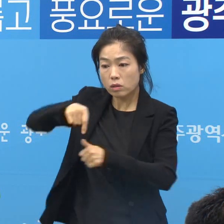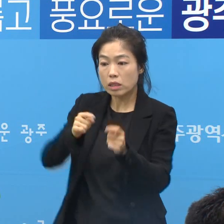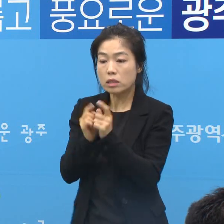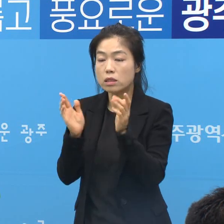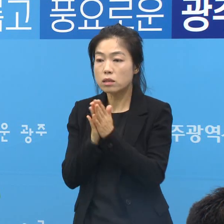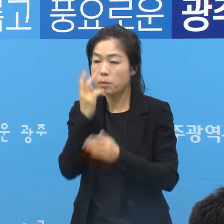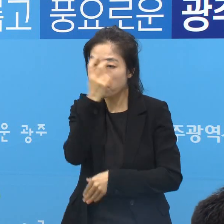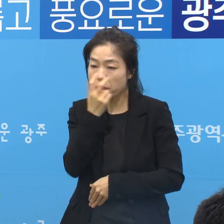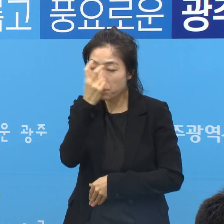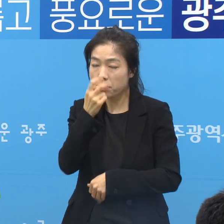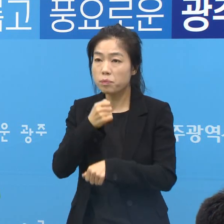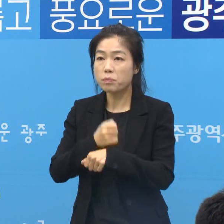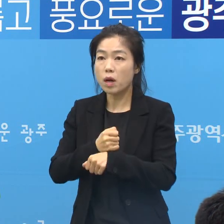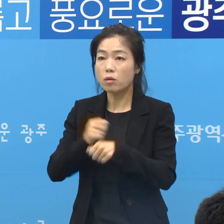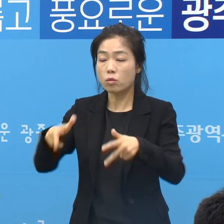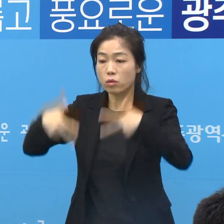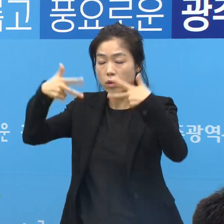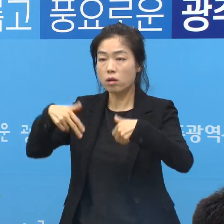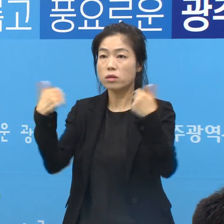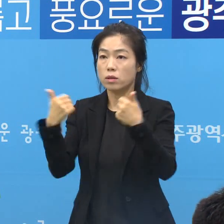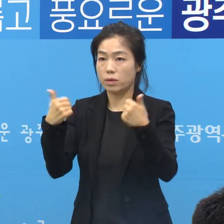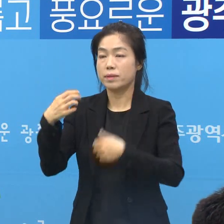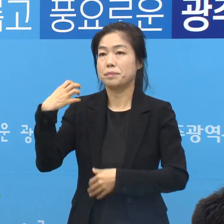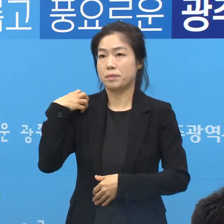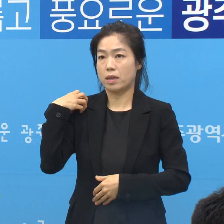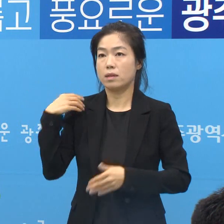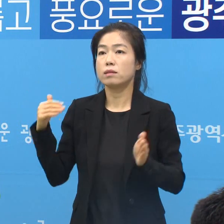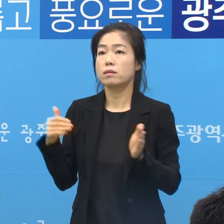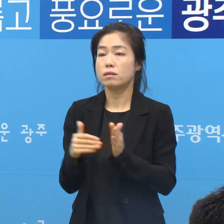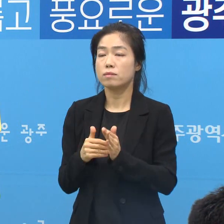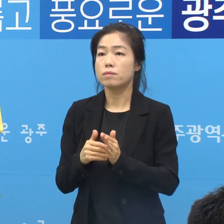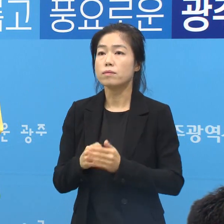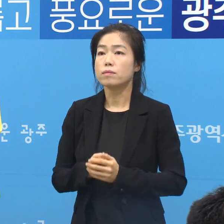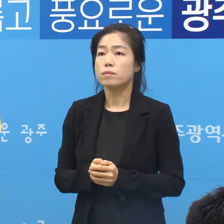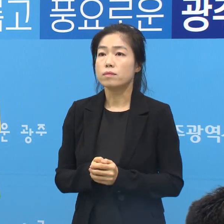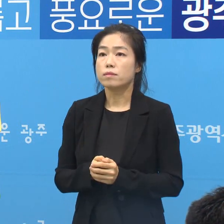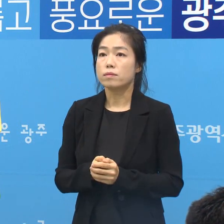직접 점검하고 영상회의를 주재했습니다.